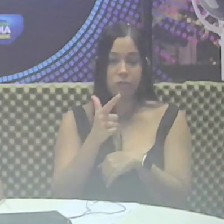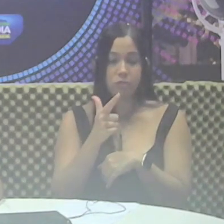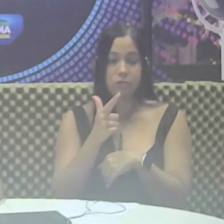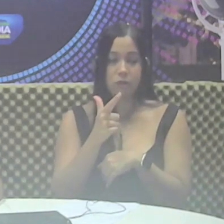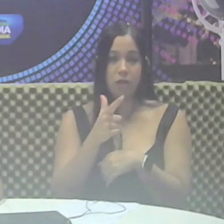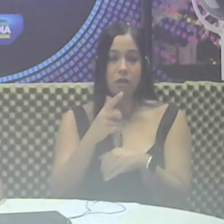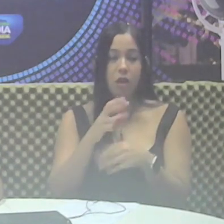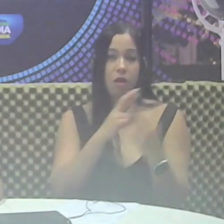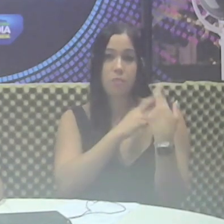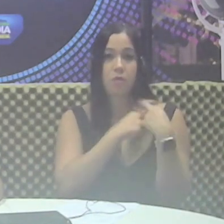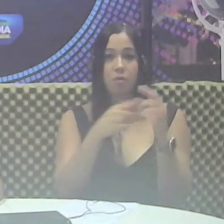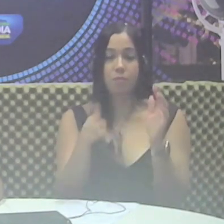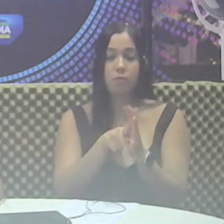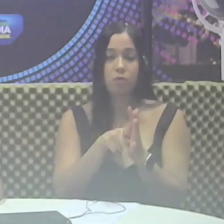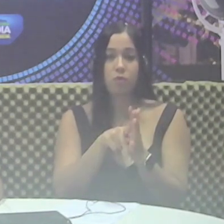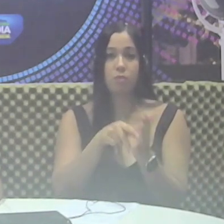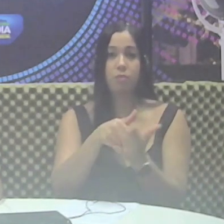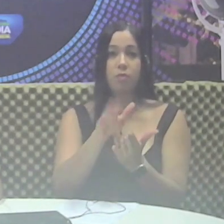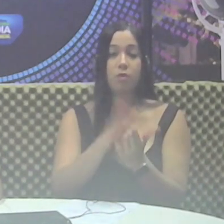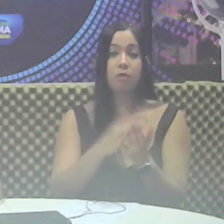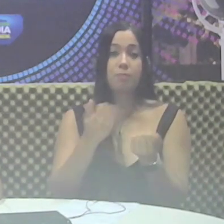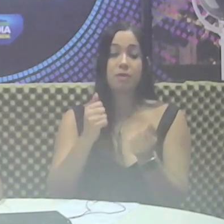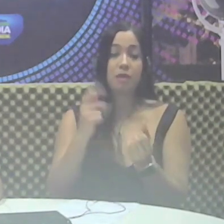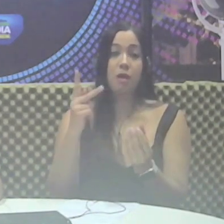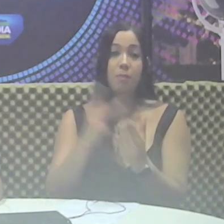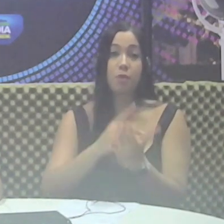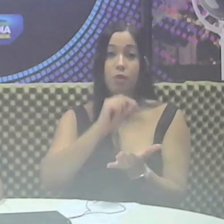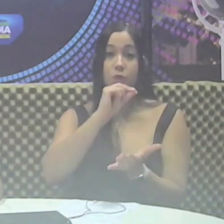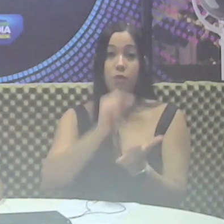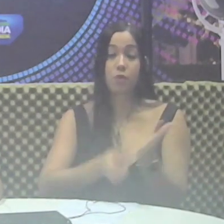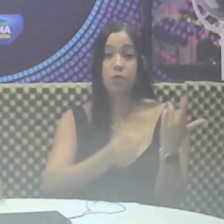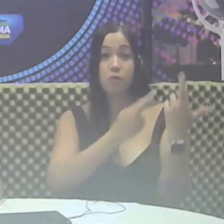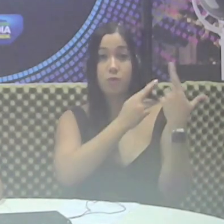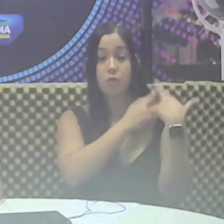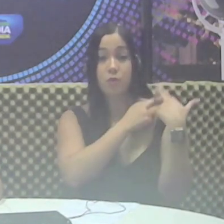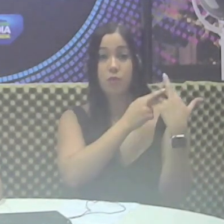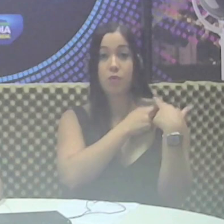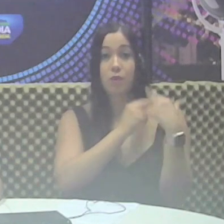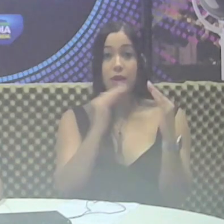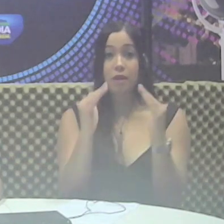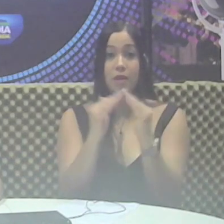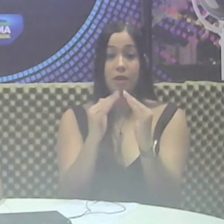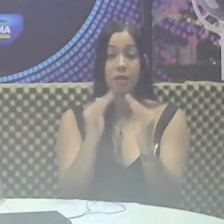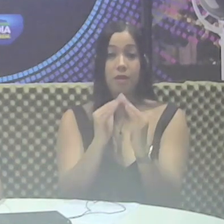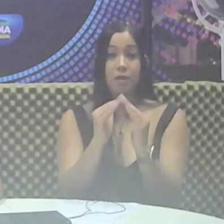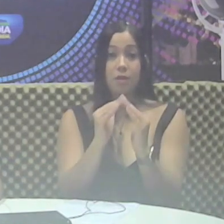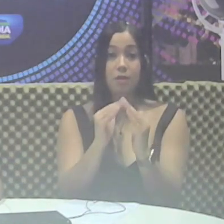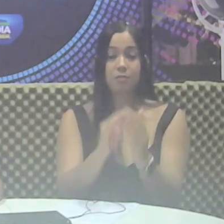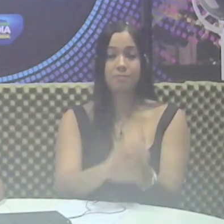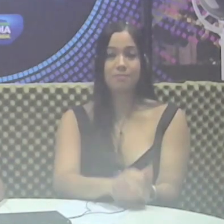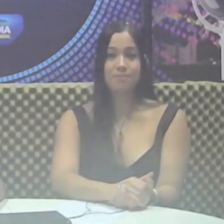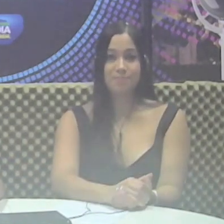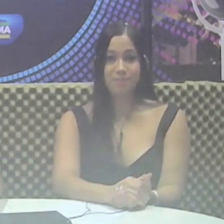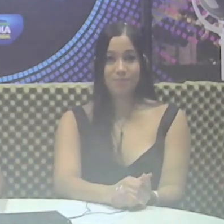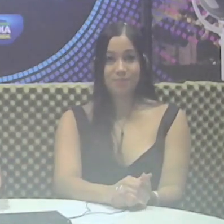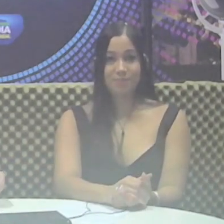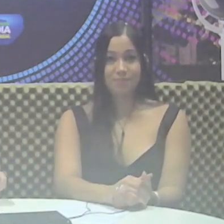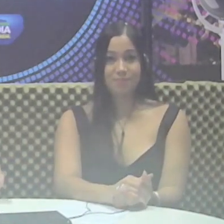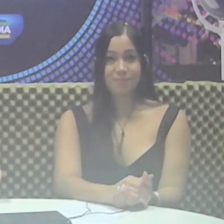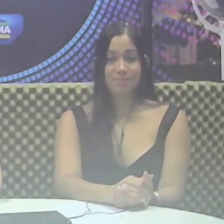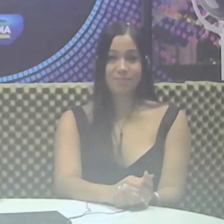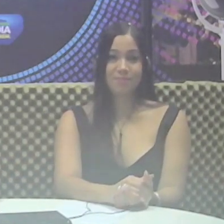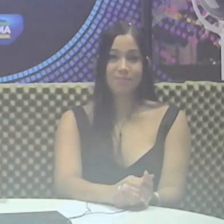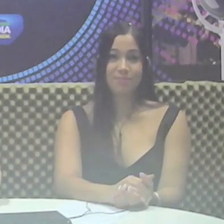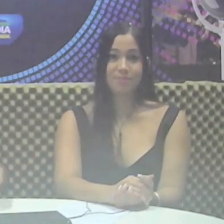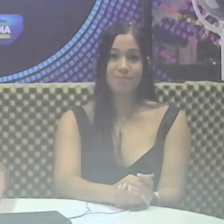conta de energia precisam apresentar procuração assinada pelo responsável pelo imóvel consumidor.